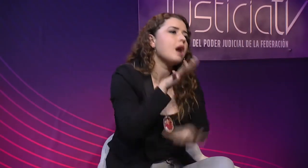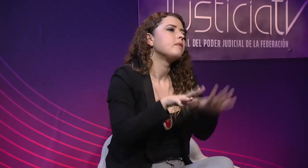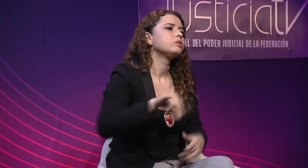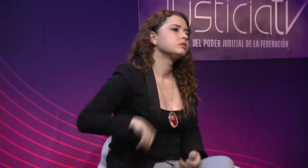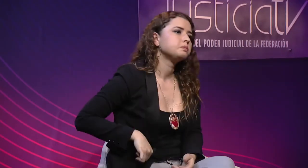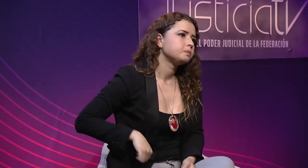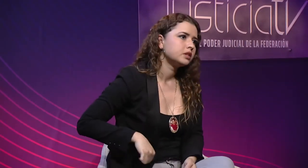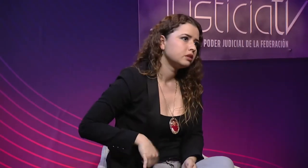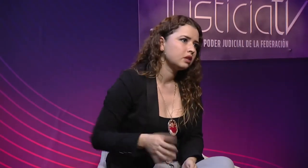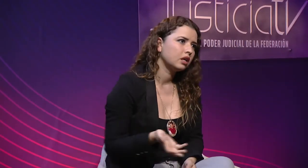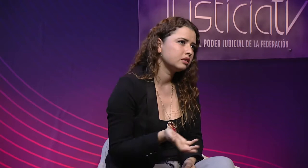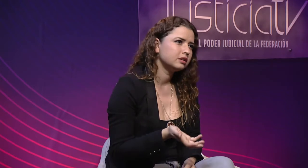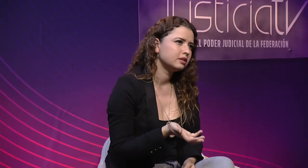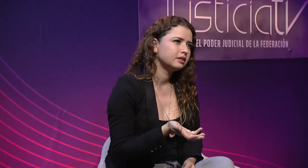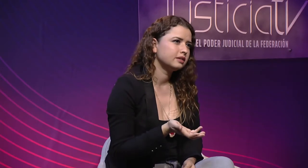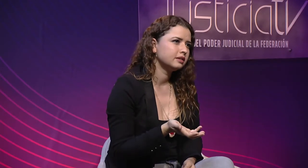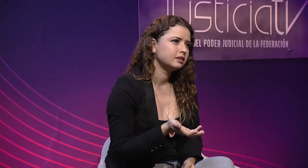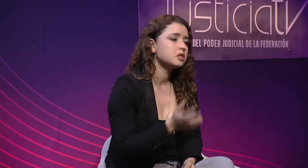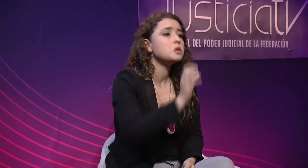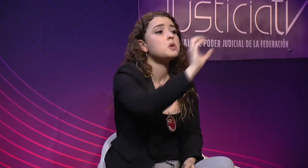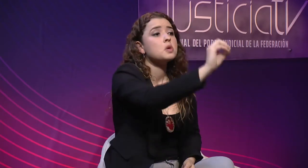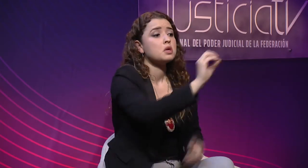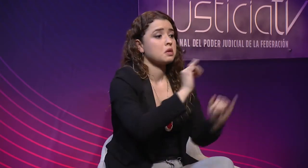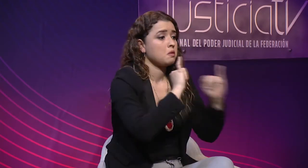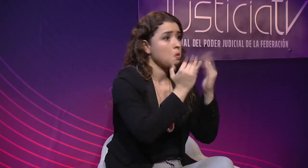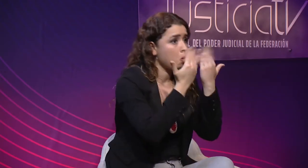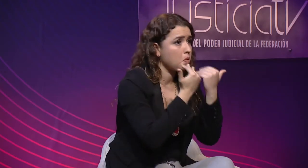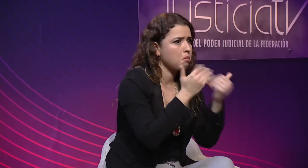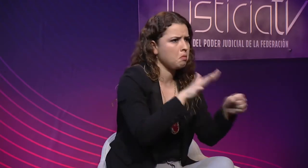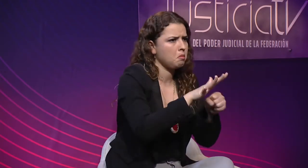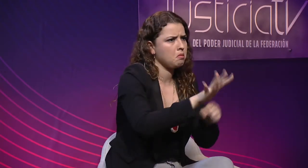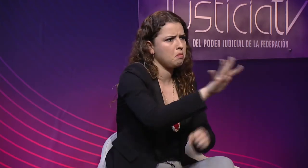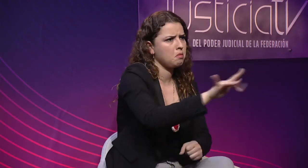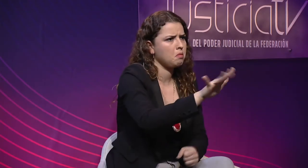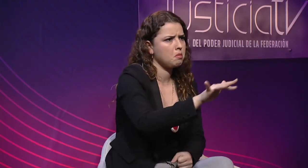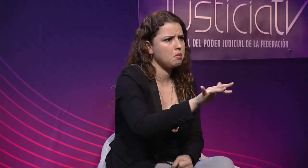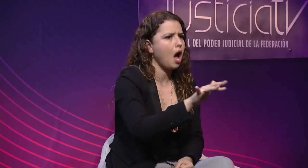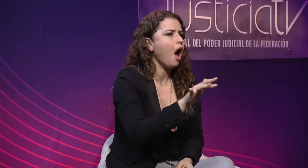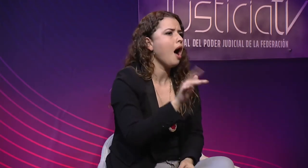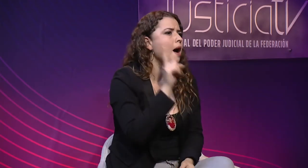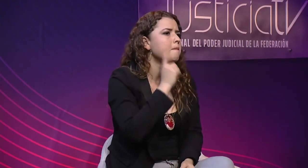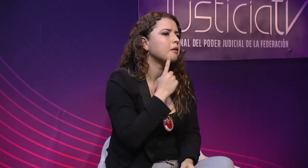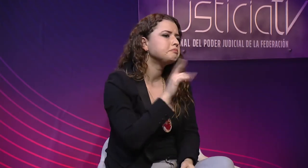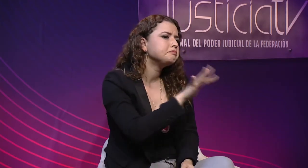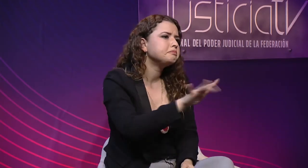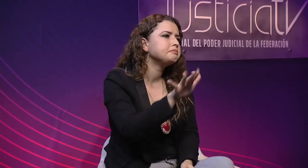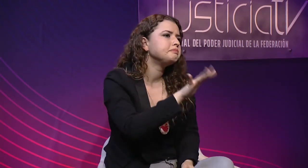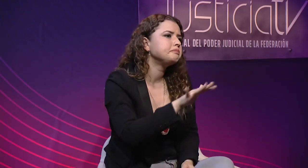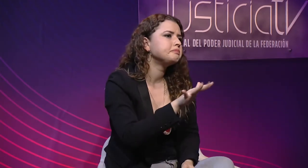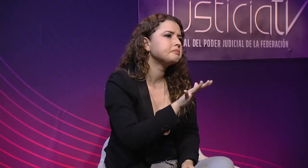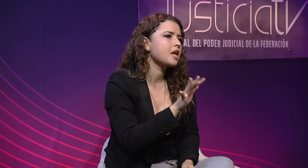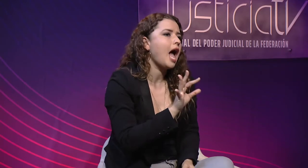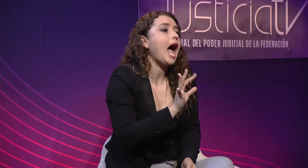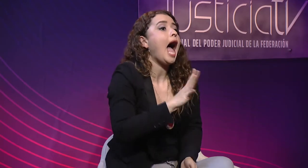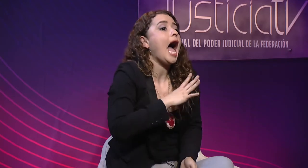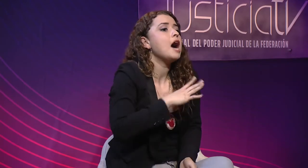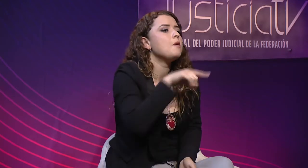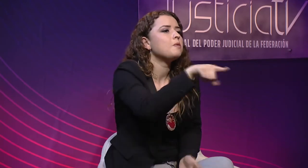veces hay cosas que tienen recuadro y la verdad es que tampoco son interesantes. Entonces, me parece que debería estar el